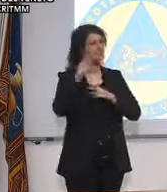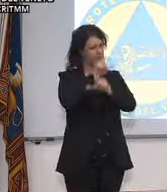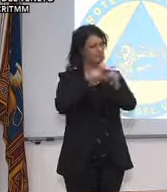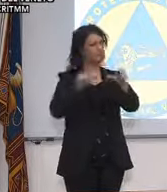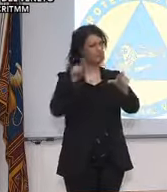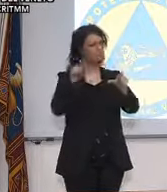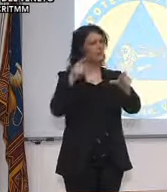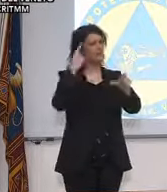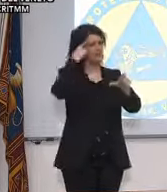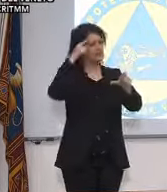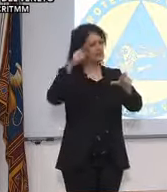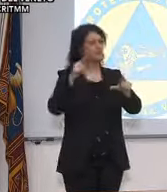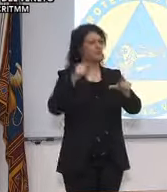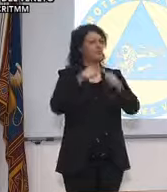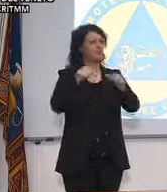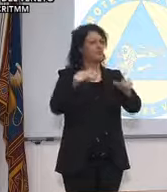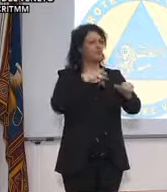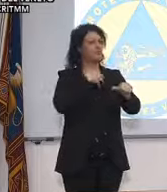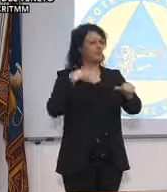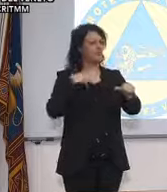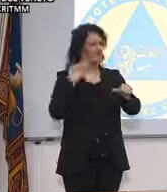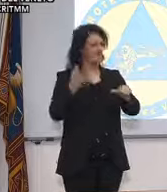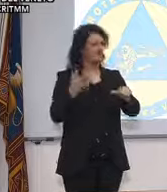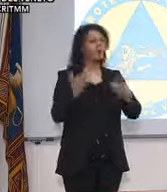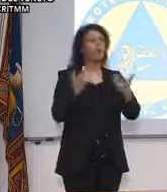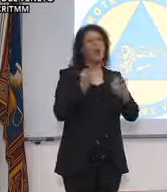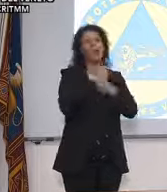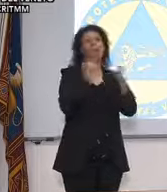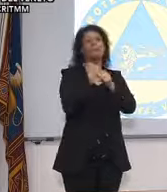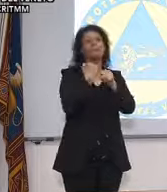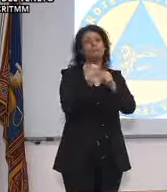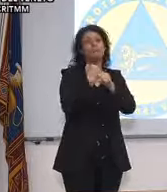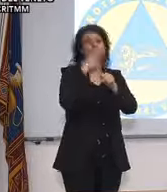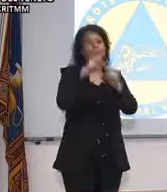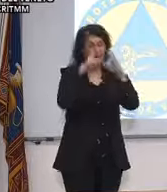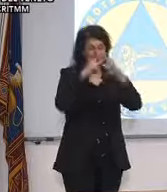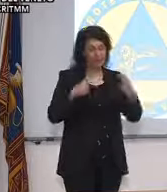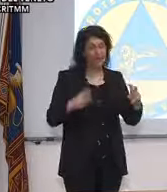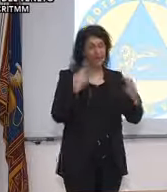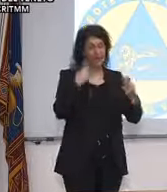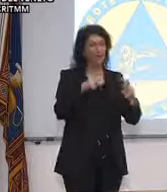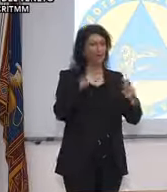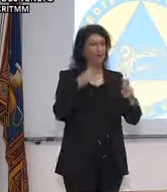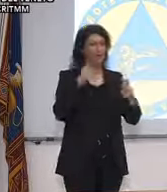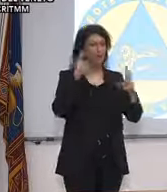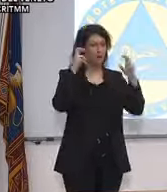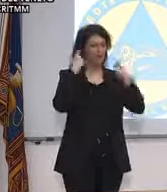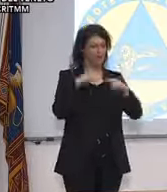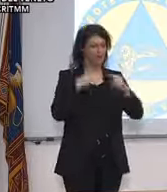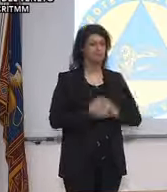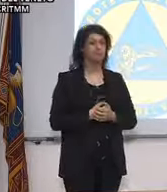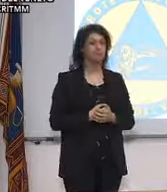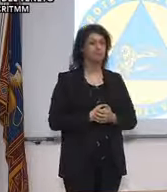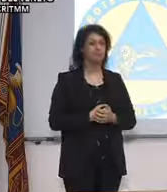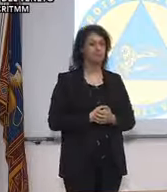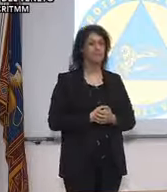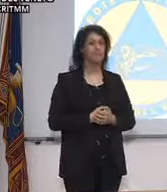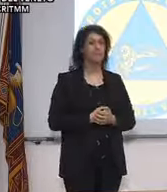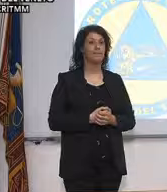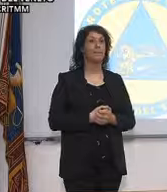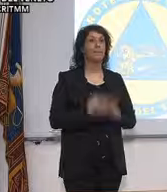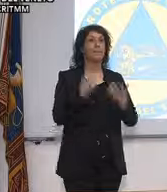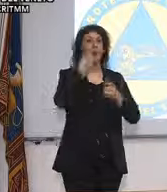materia scientifica, e stanno lavorando. Anche questa mattina si sono riuniti, io e la collega eravamo in consiglio regionale,